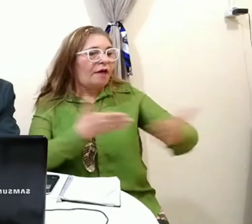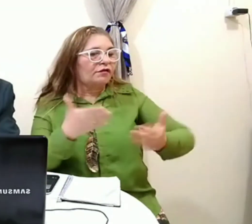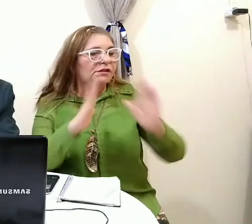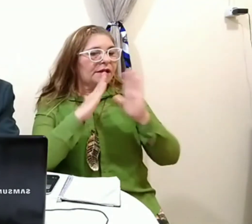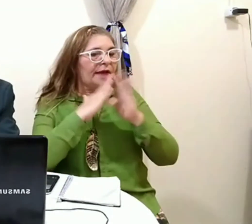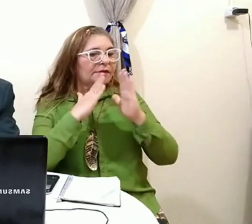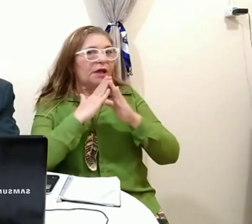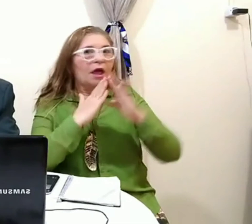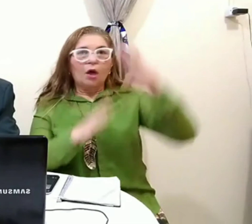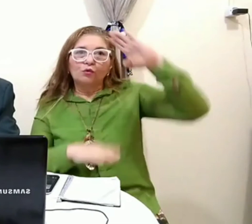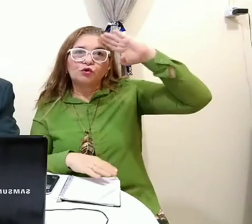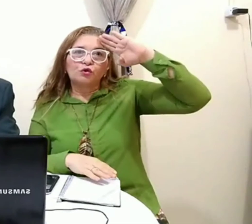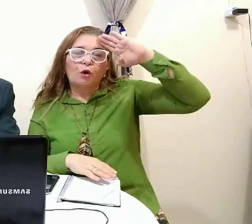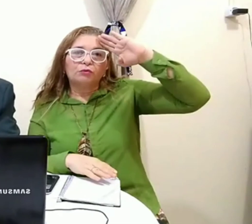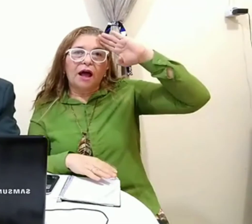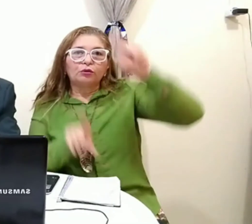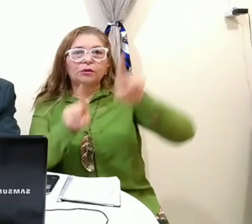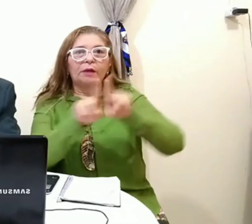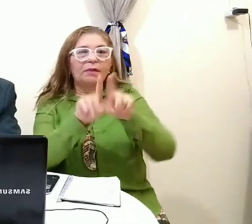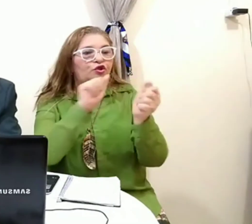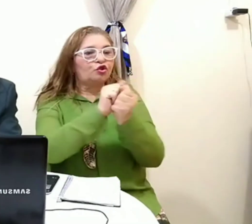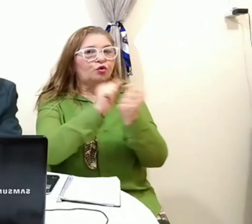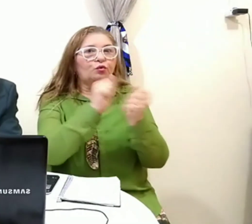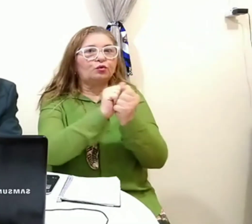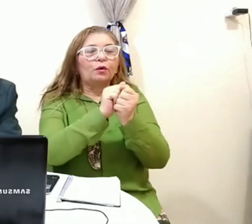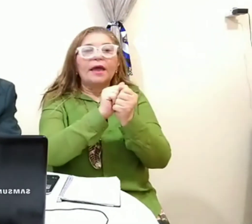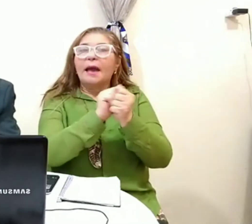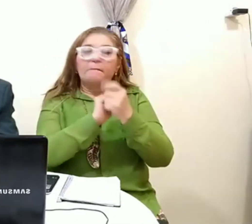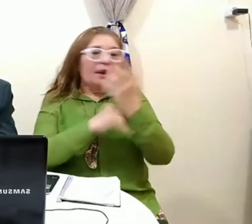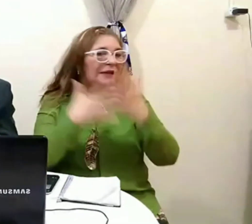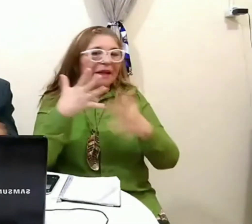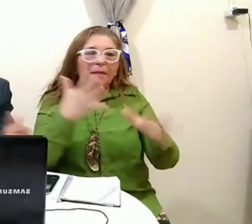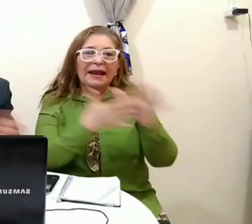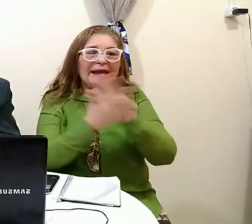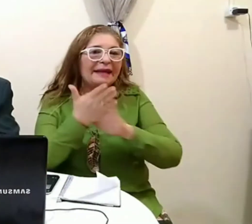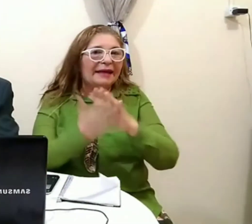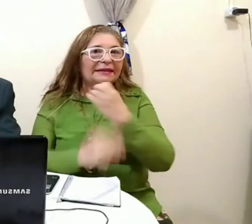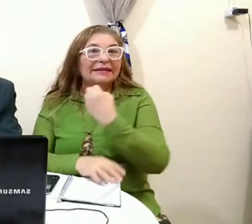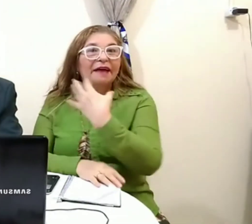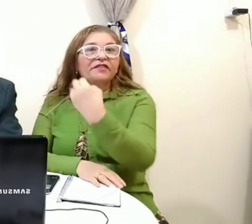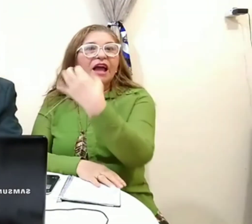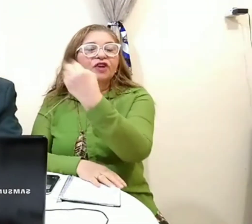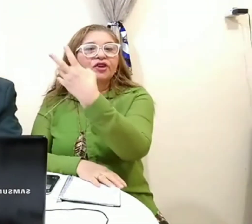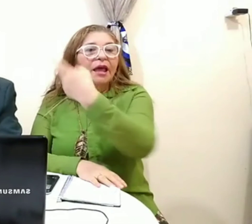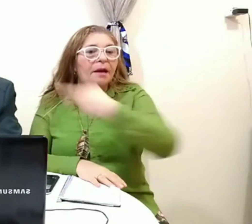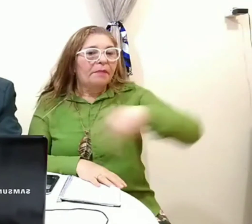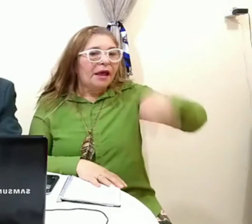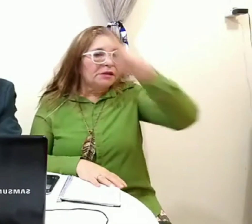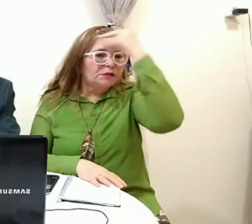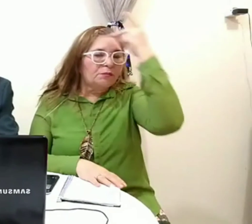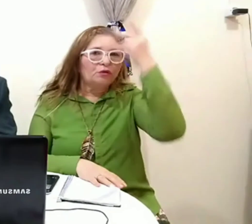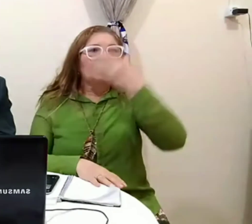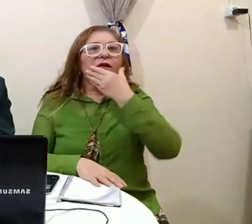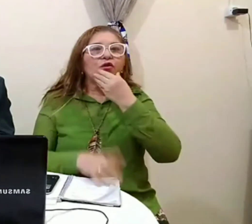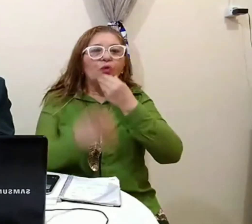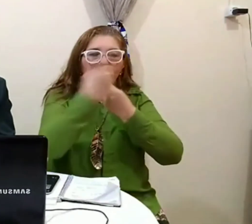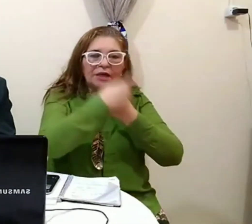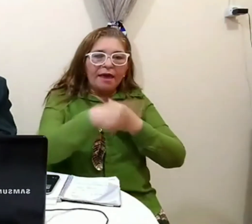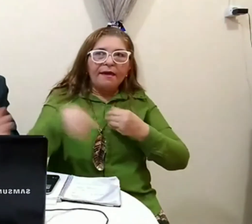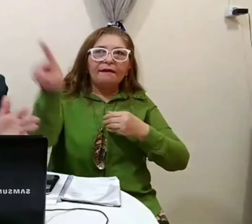e um soldado piedoso para não ter empecilho nesta viagem, neste empreendimento, para não ter atrapalho, para que